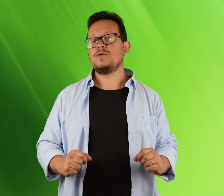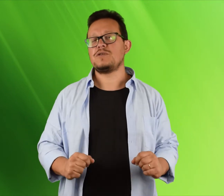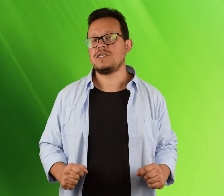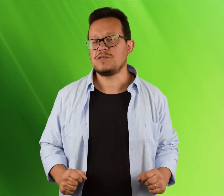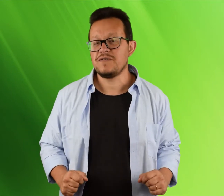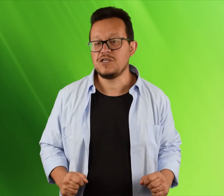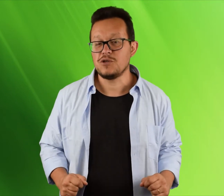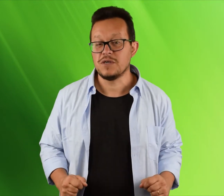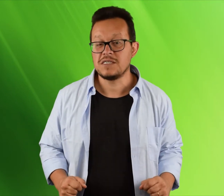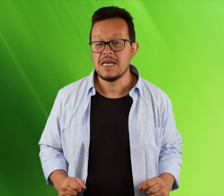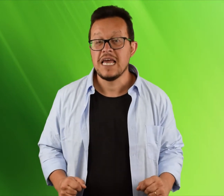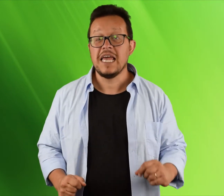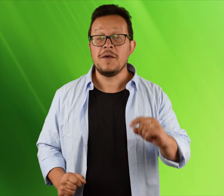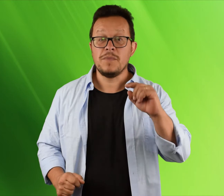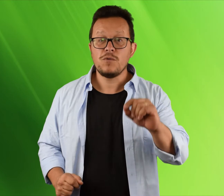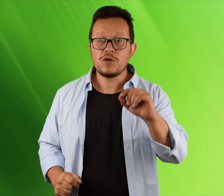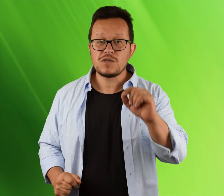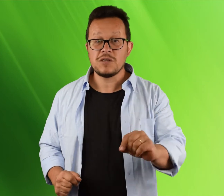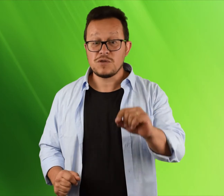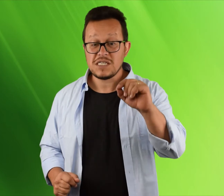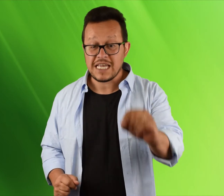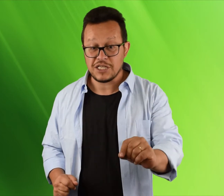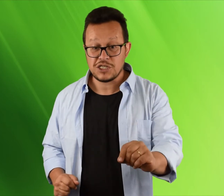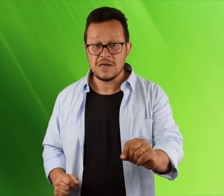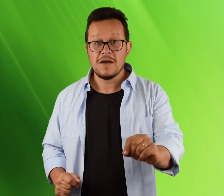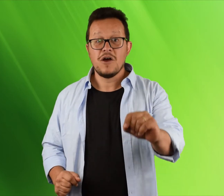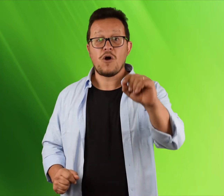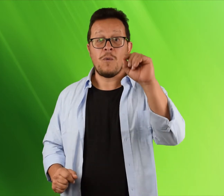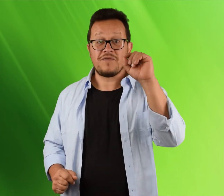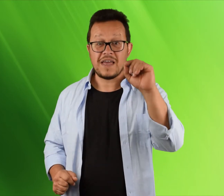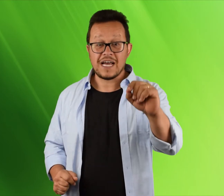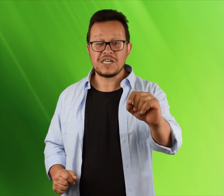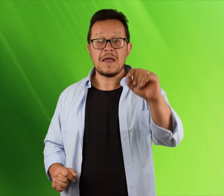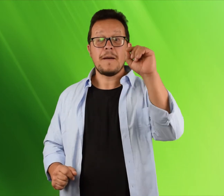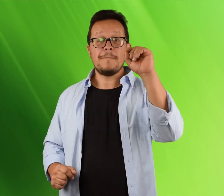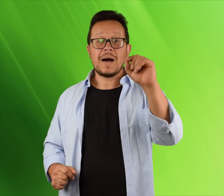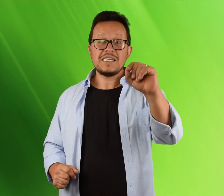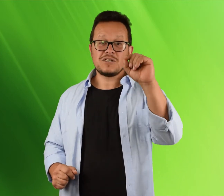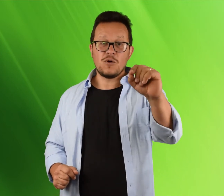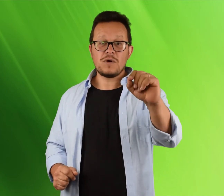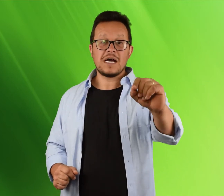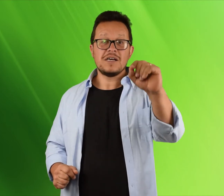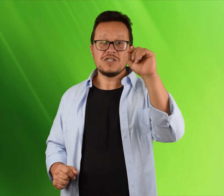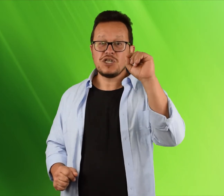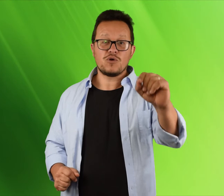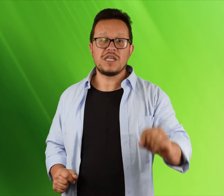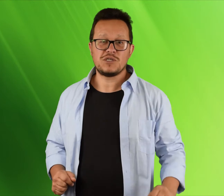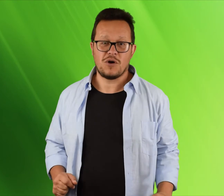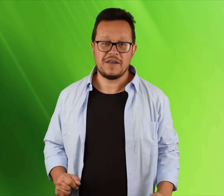1822, em 1807, com a viagem mais louca de toda a história.